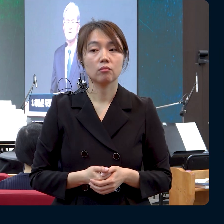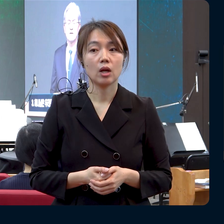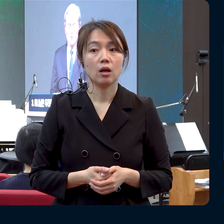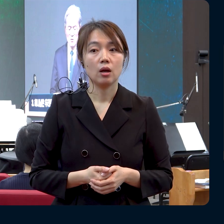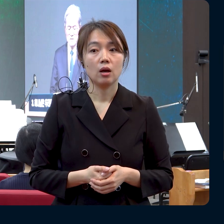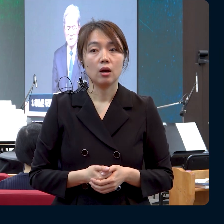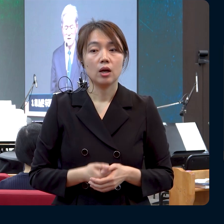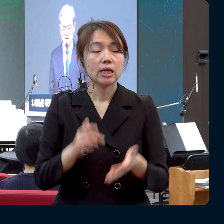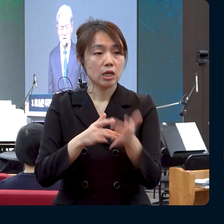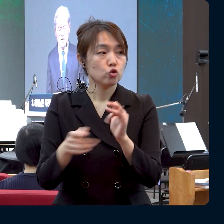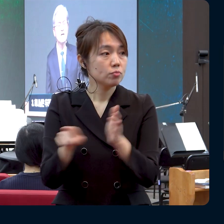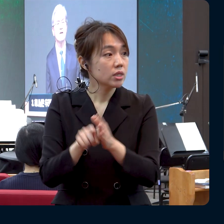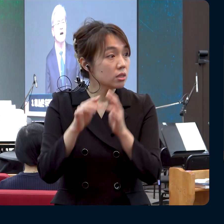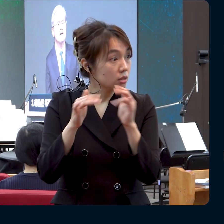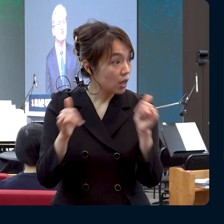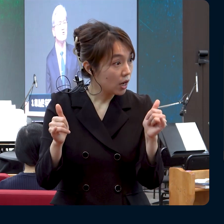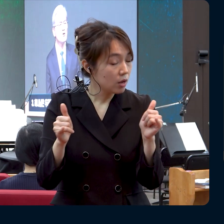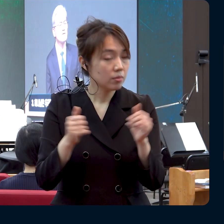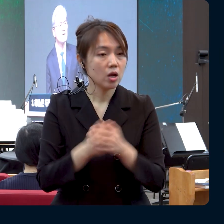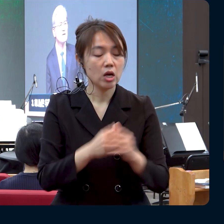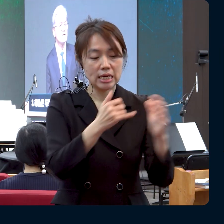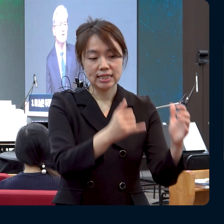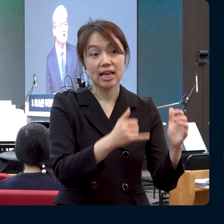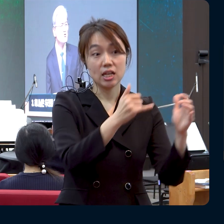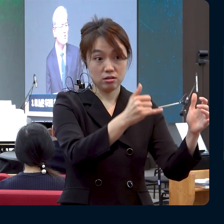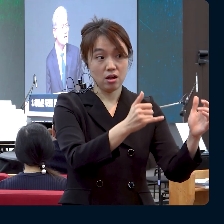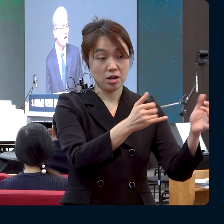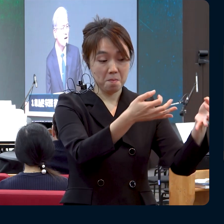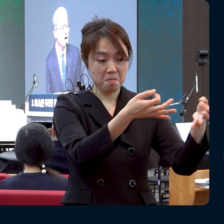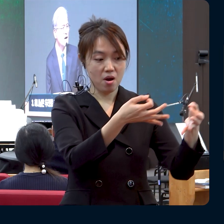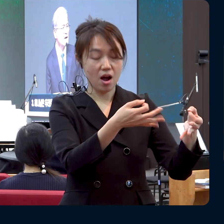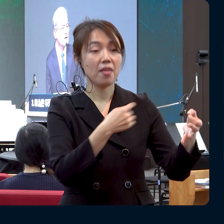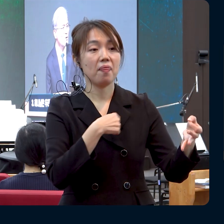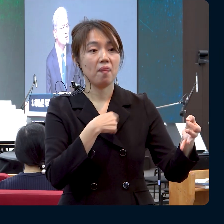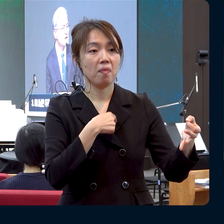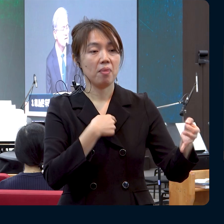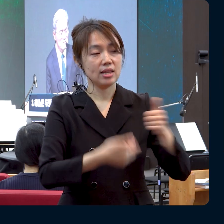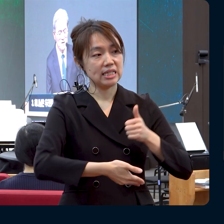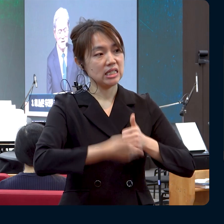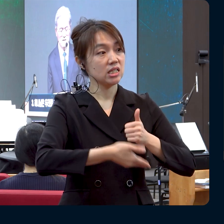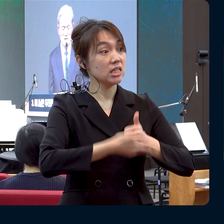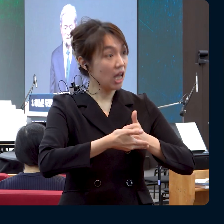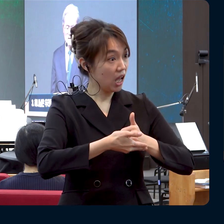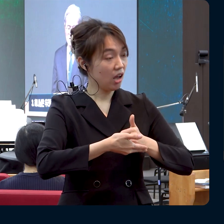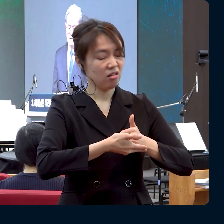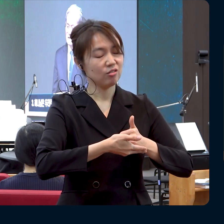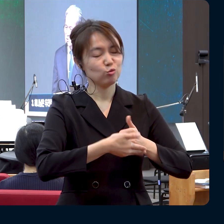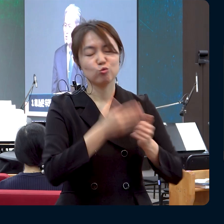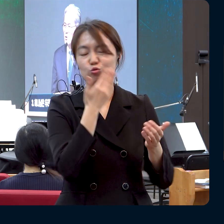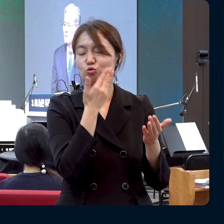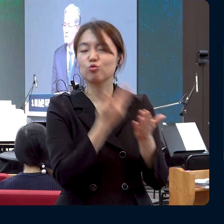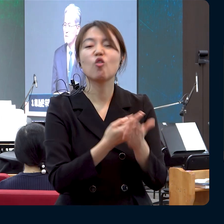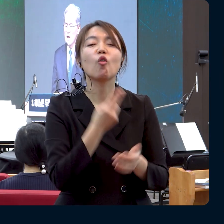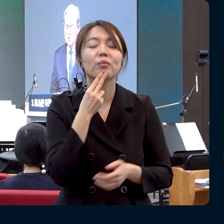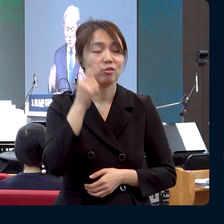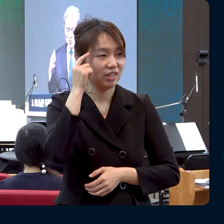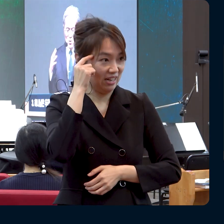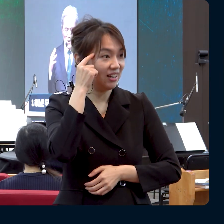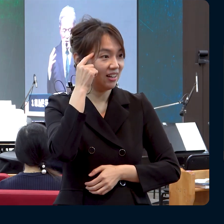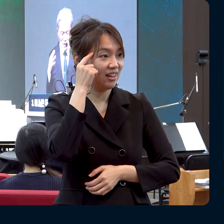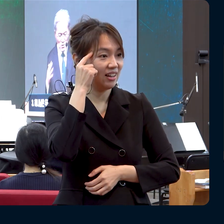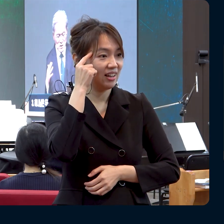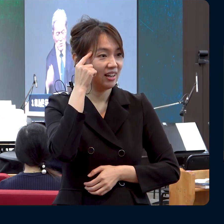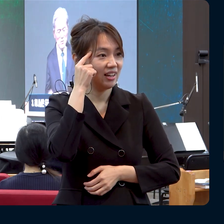받거나 혹은 세상이 알아주는 것, 그렇게 중요하지 않아 라고 이야기를 합니다. 그렇죠.